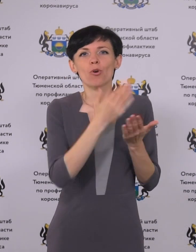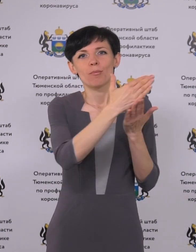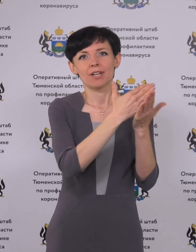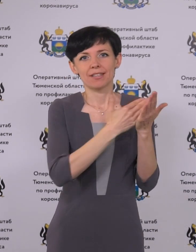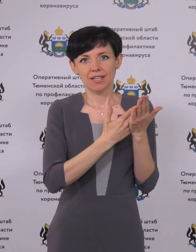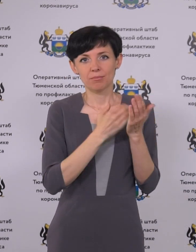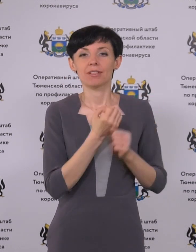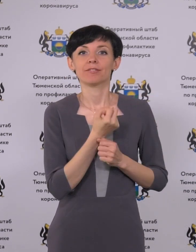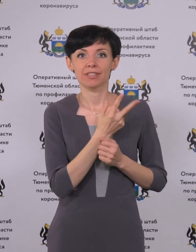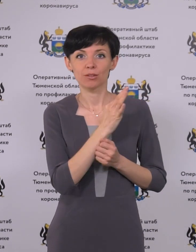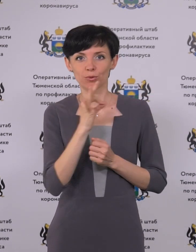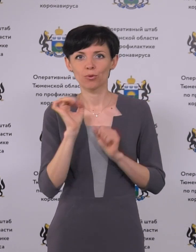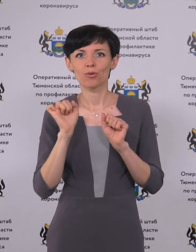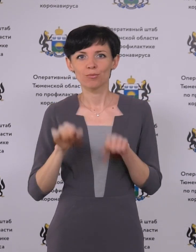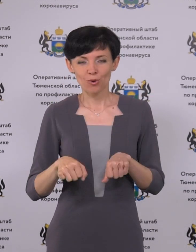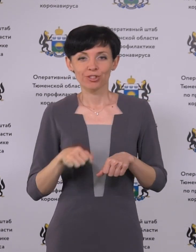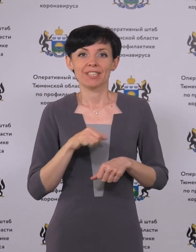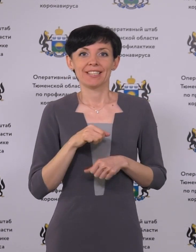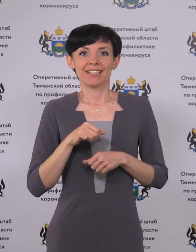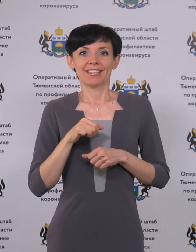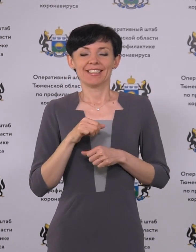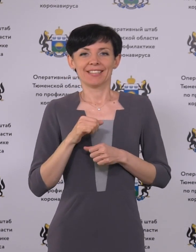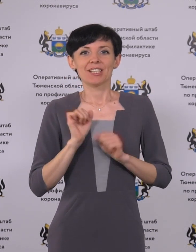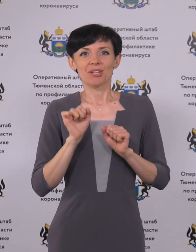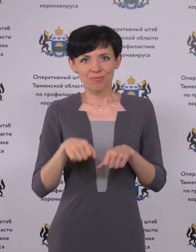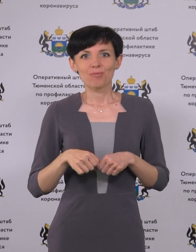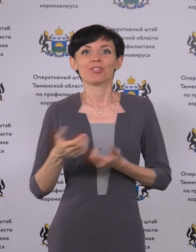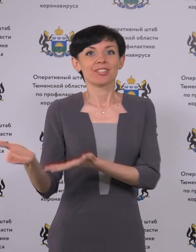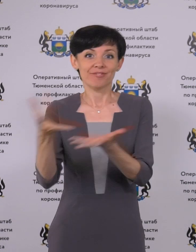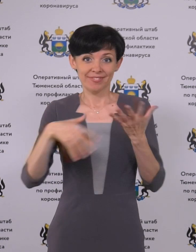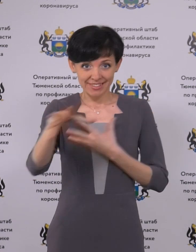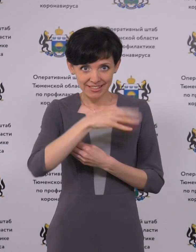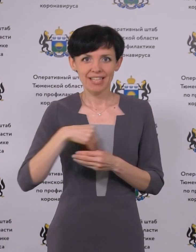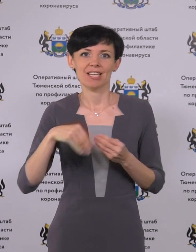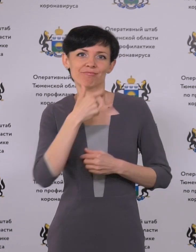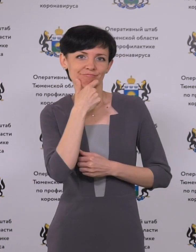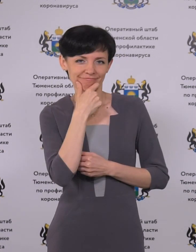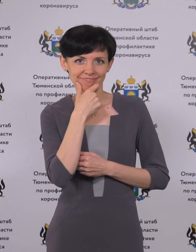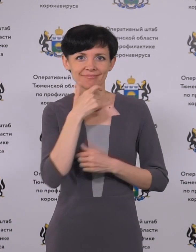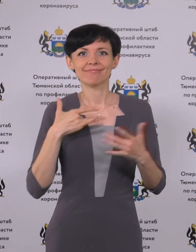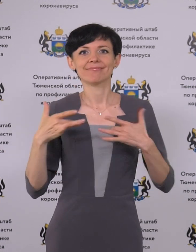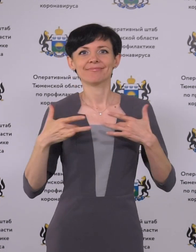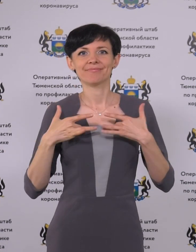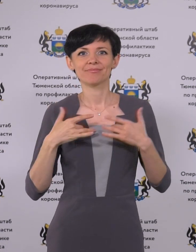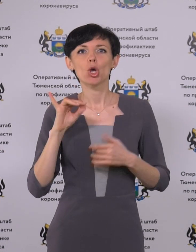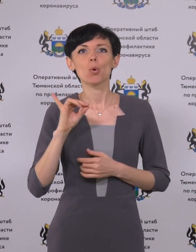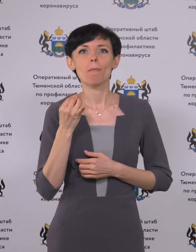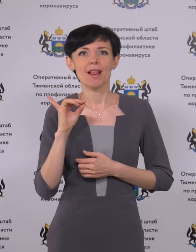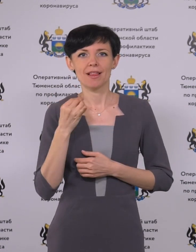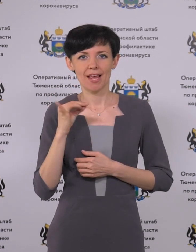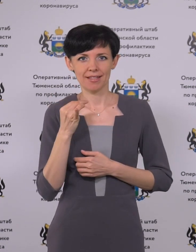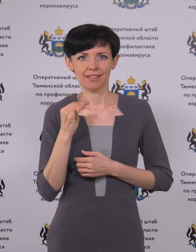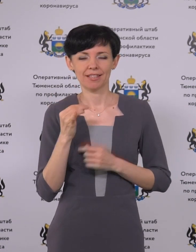1200 воспитанники детской школы искусств имени знаменского приглашает всех на юбилейную концертную программу приуроченную